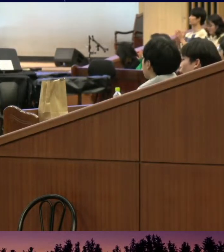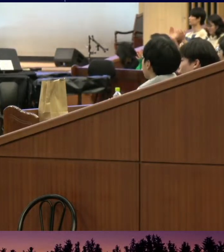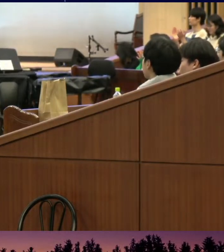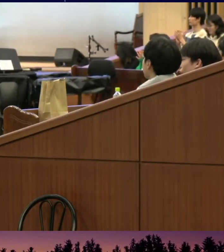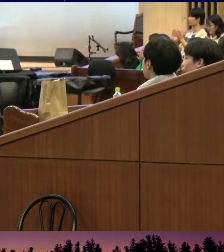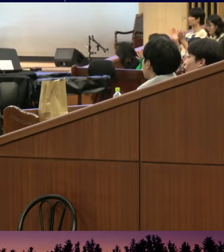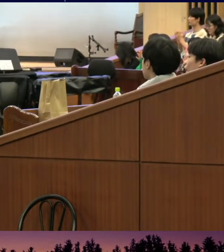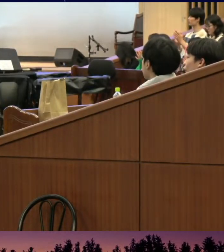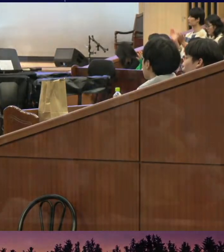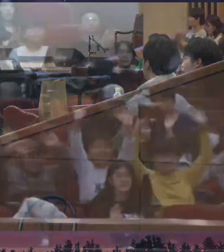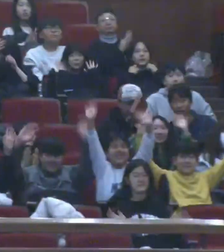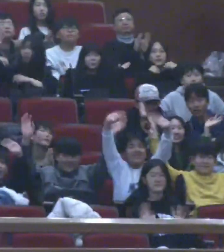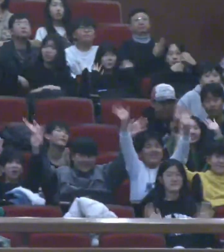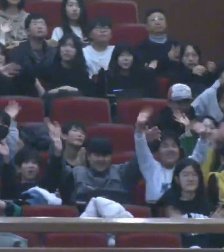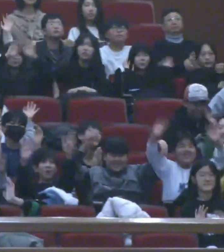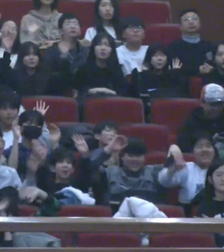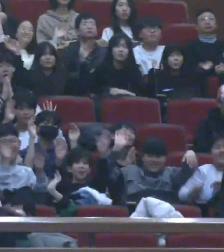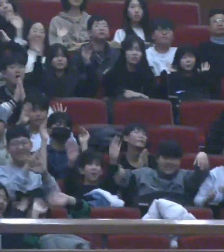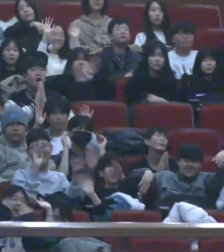환영합니다.